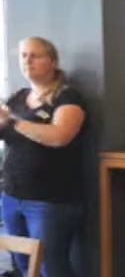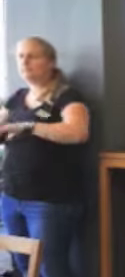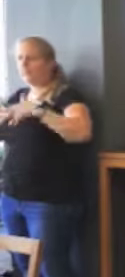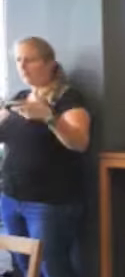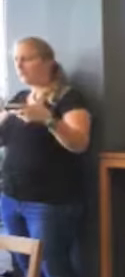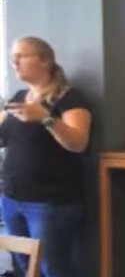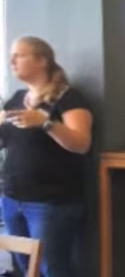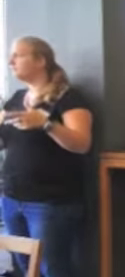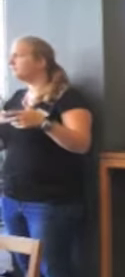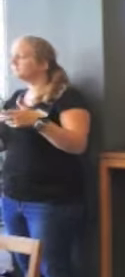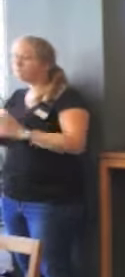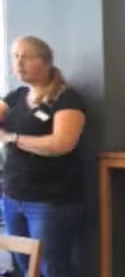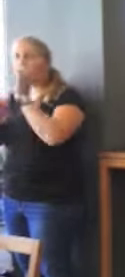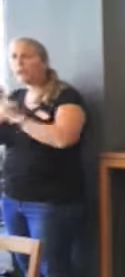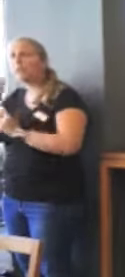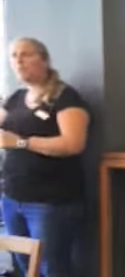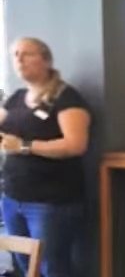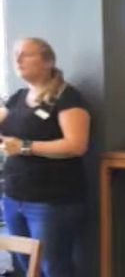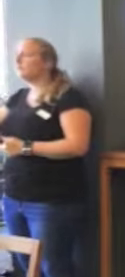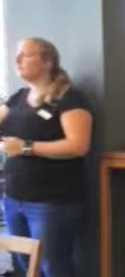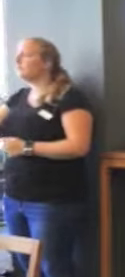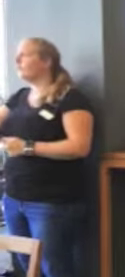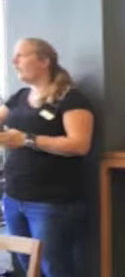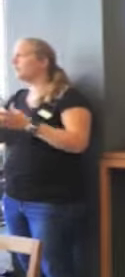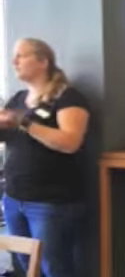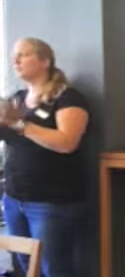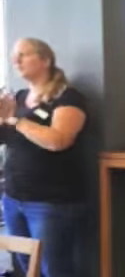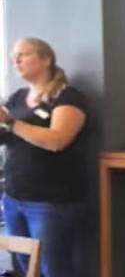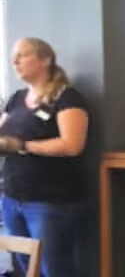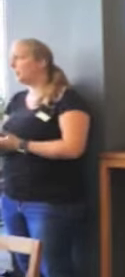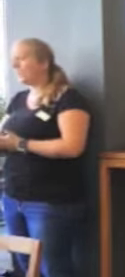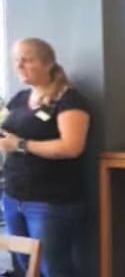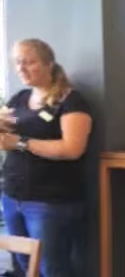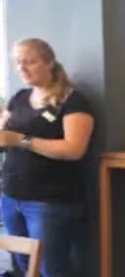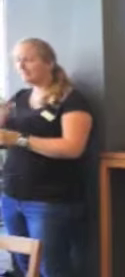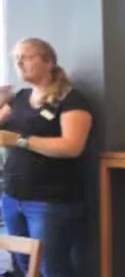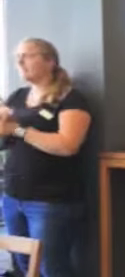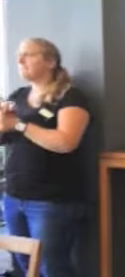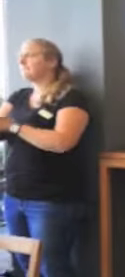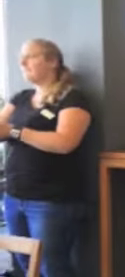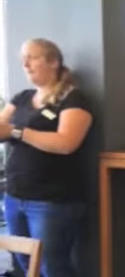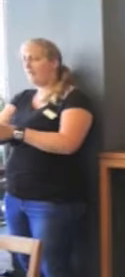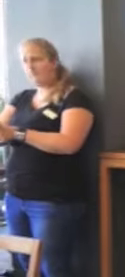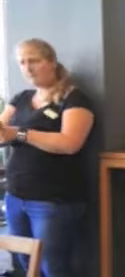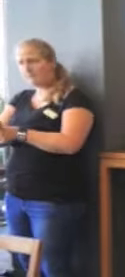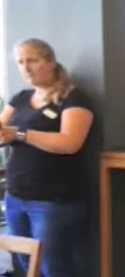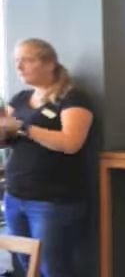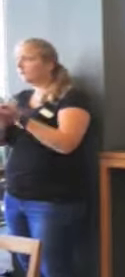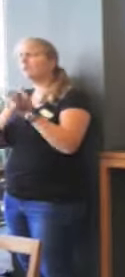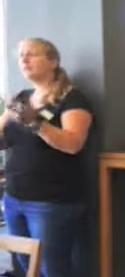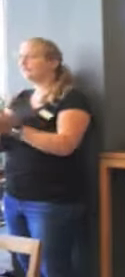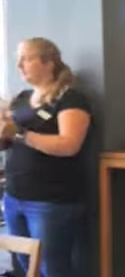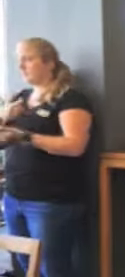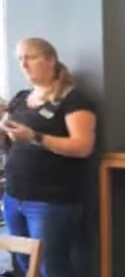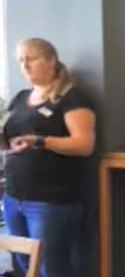Det handlar om bland annat infrastruktur som en utmaning. Bara för att vi har järnväg så är det inte detsamma som att vi kan frakta ut